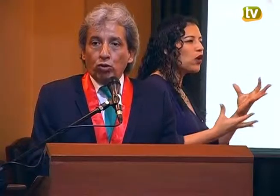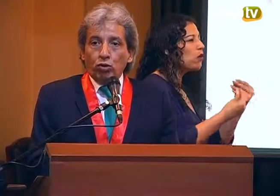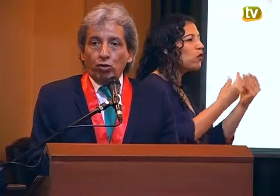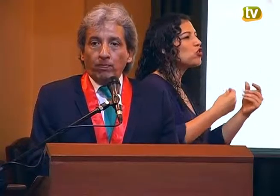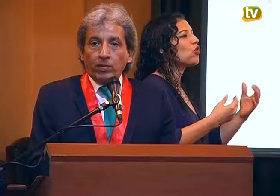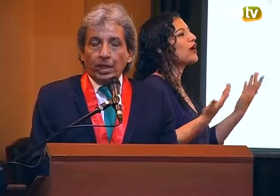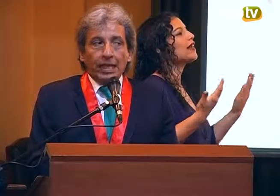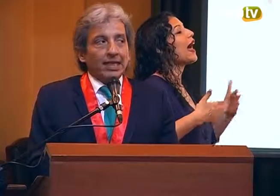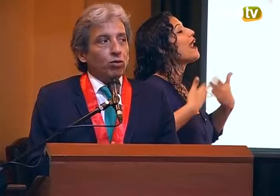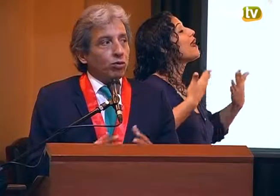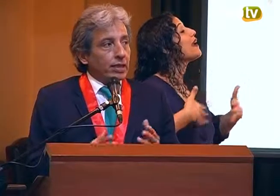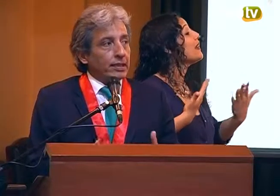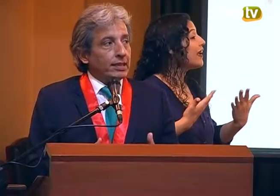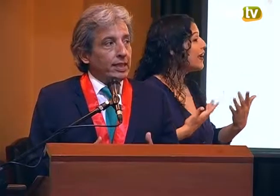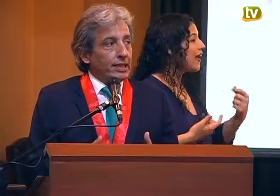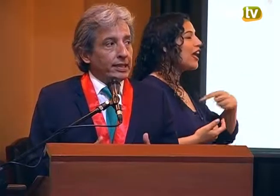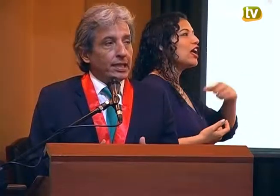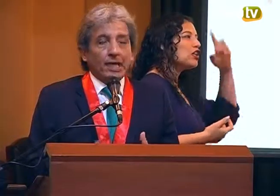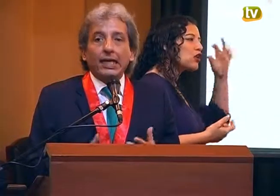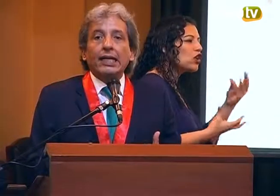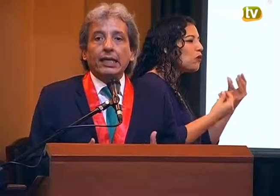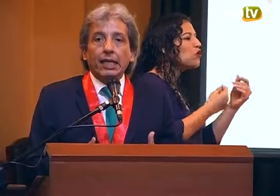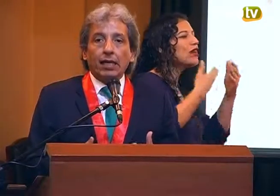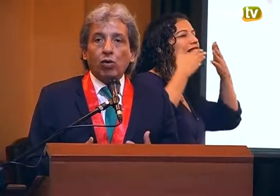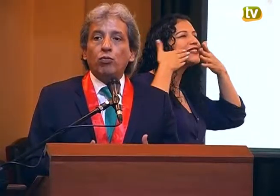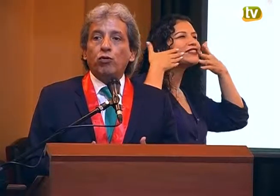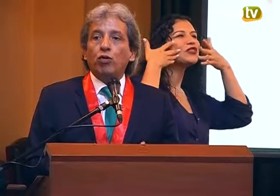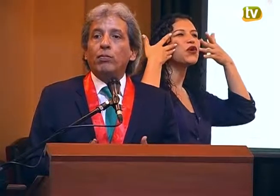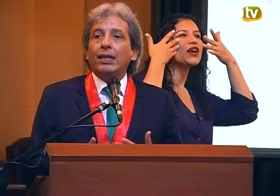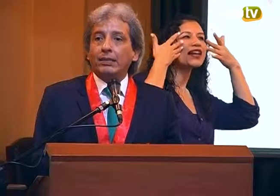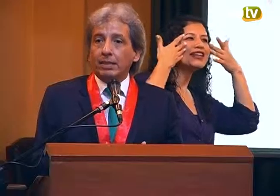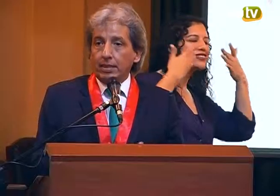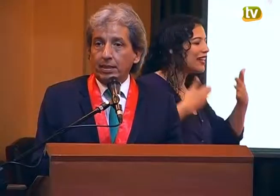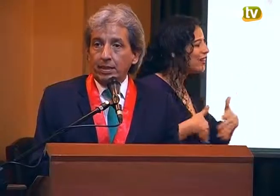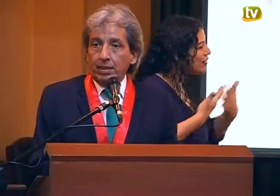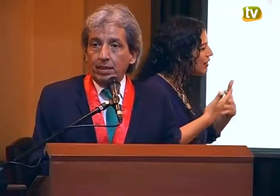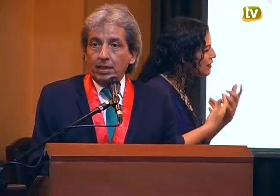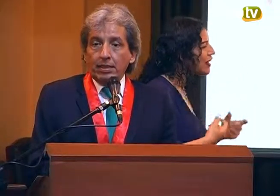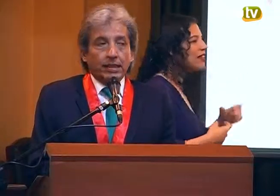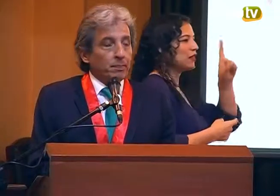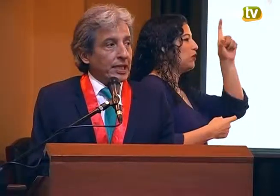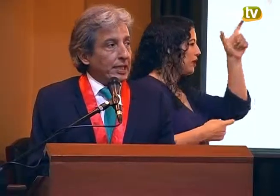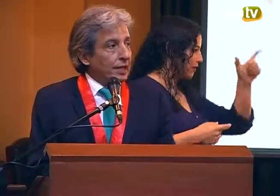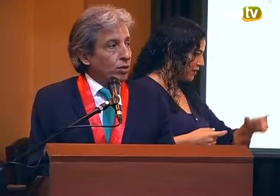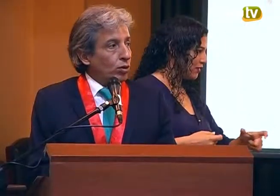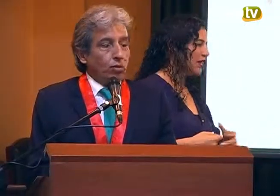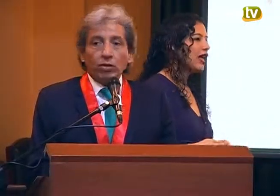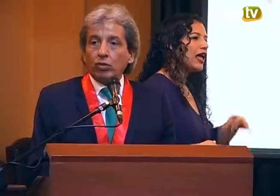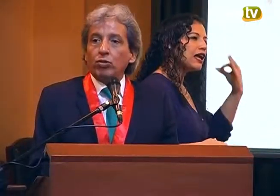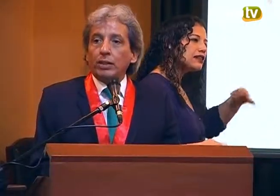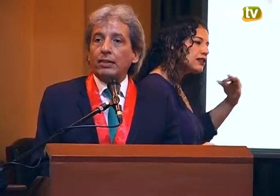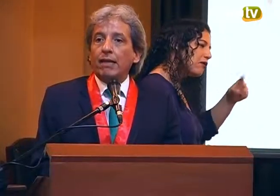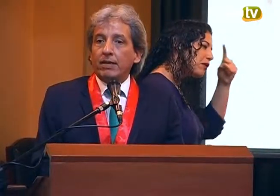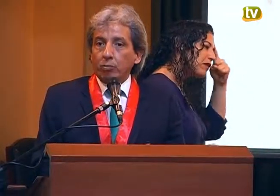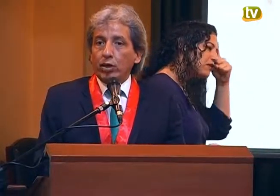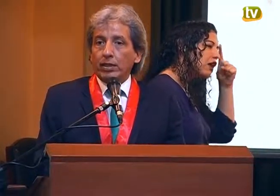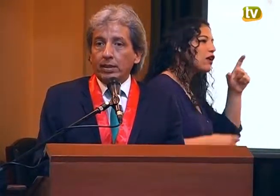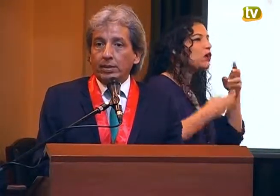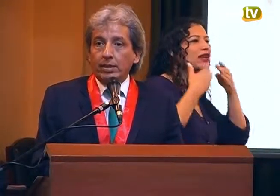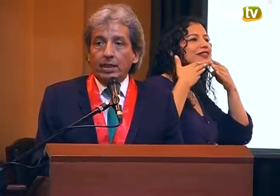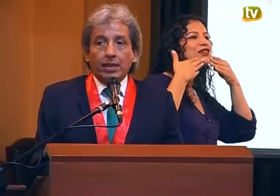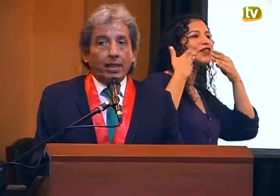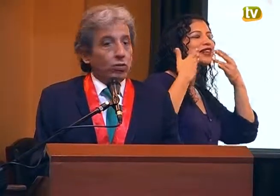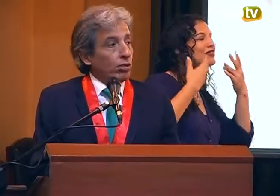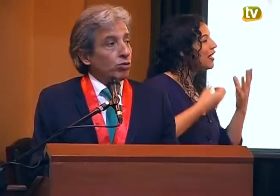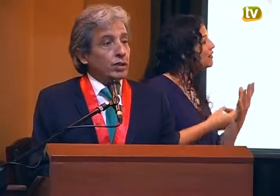creo mucho en la sonrisa y en la alegría como forma de ser. Siempre he creído que una sonrisa abre